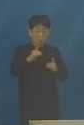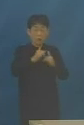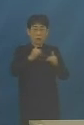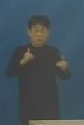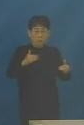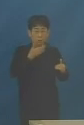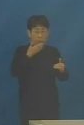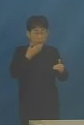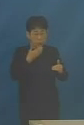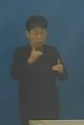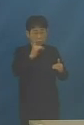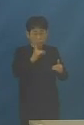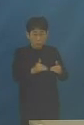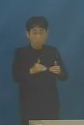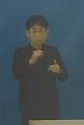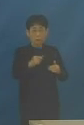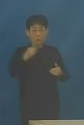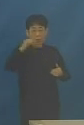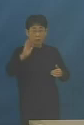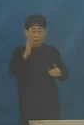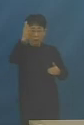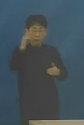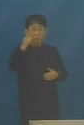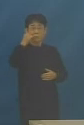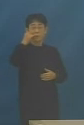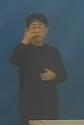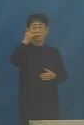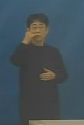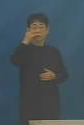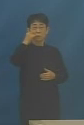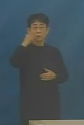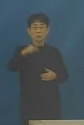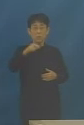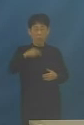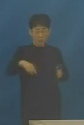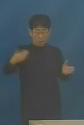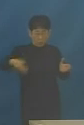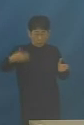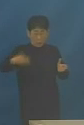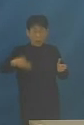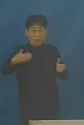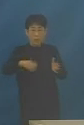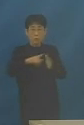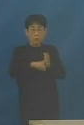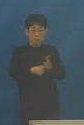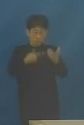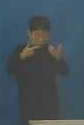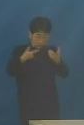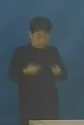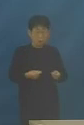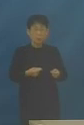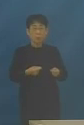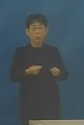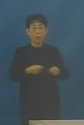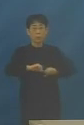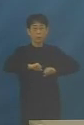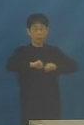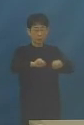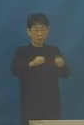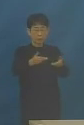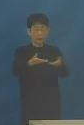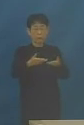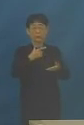にくいわけでありましてまあこういう今まで手がついていない分野にもやはり切り込んでいっていた必要があるだろうと